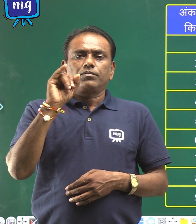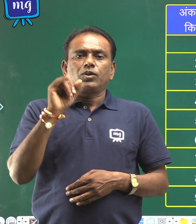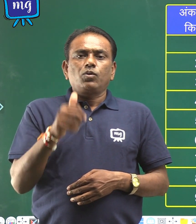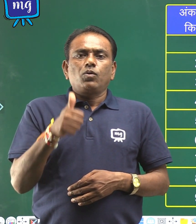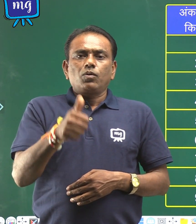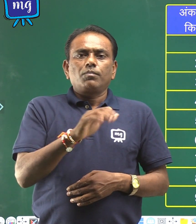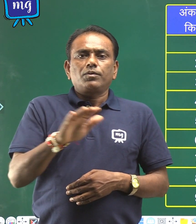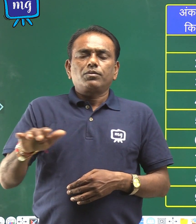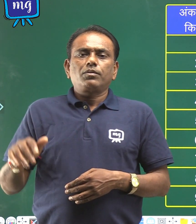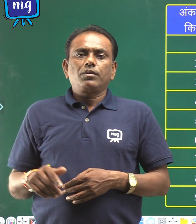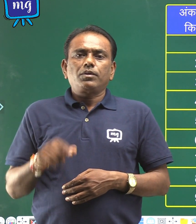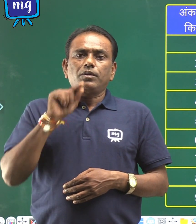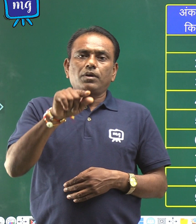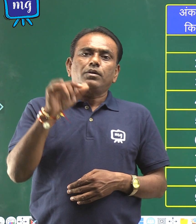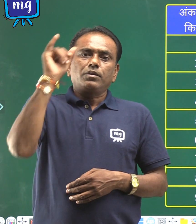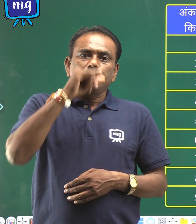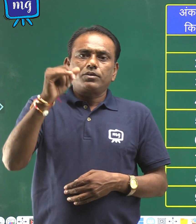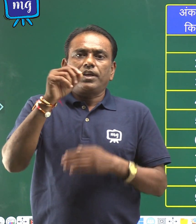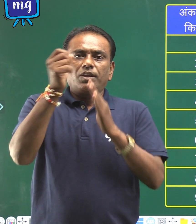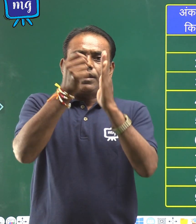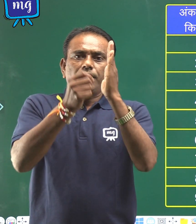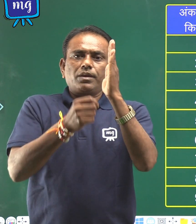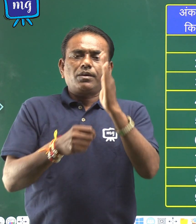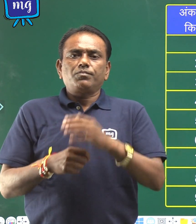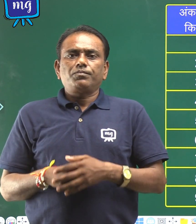ठीक है बच्चों, यहाँ लिखेंगे 6।